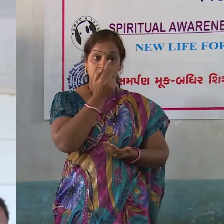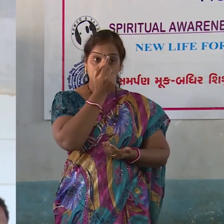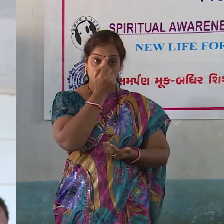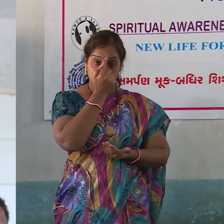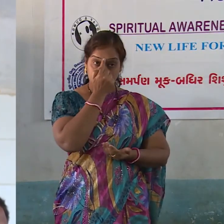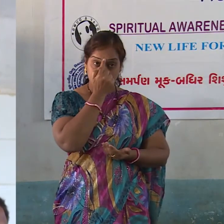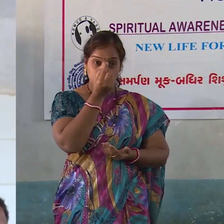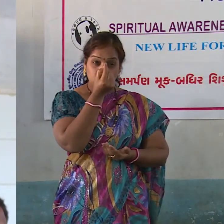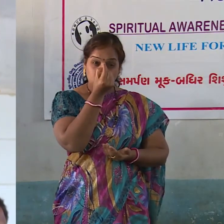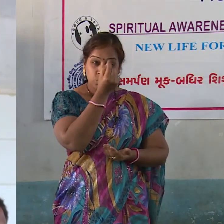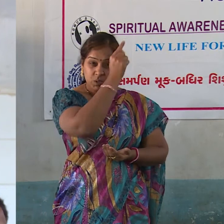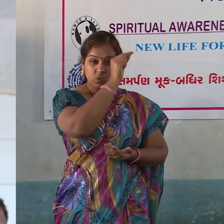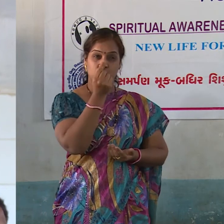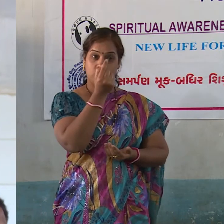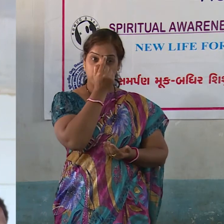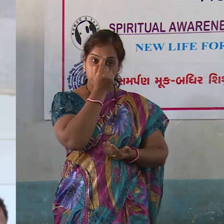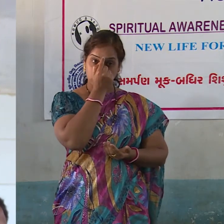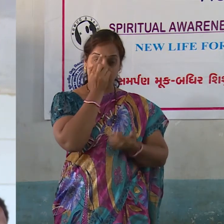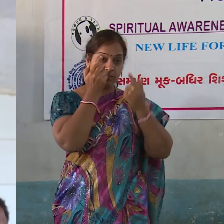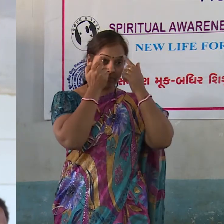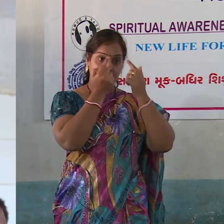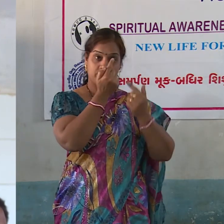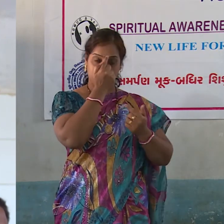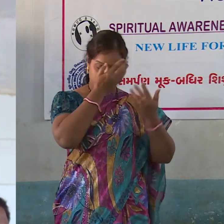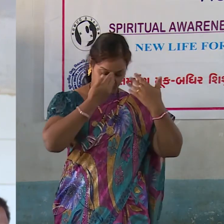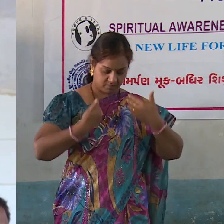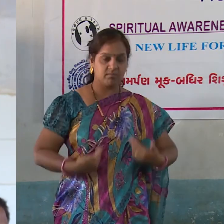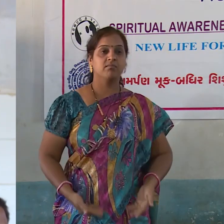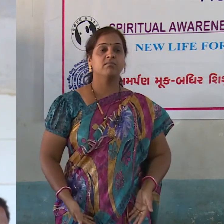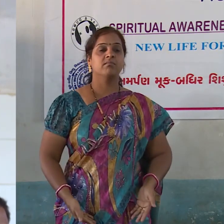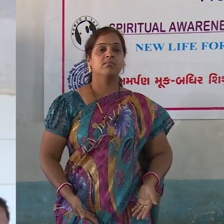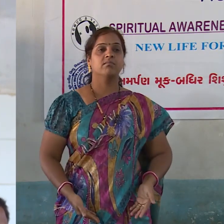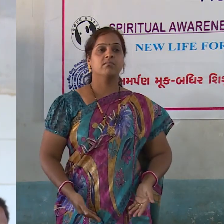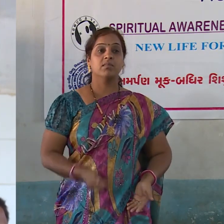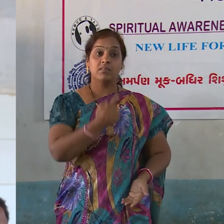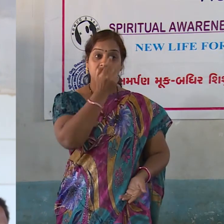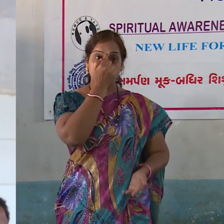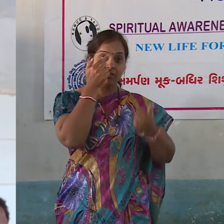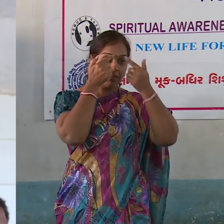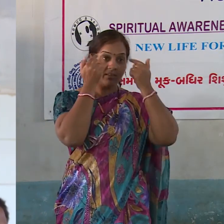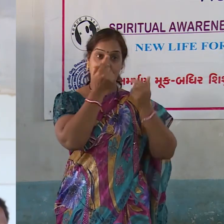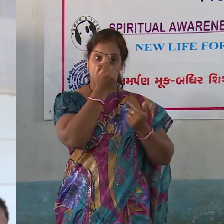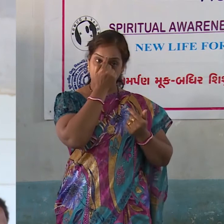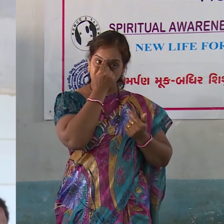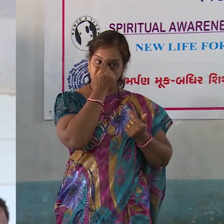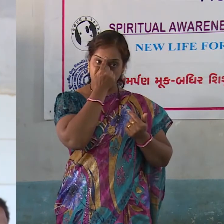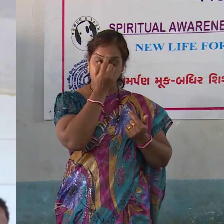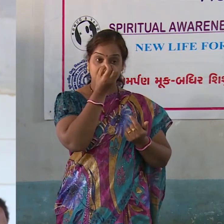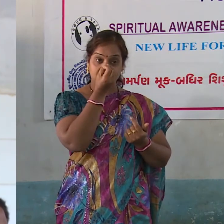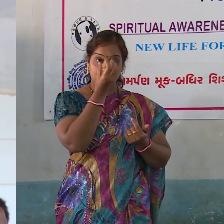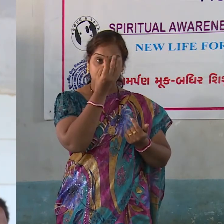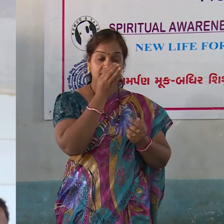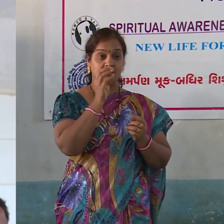आत्मा ज्योति स्वरूप है और उस शरीर के अंदर भ्रुकुटी के बीच में चमकता हुआ सितारा जैसा विराजमान है।